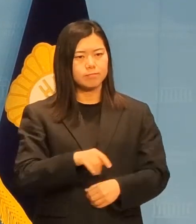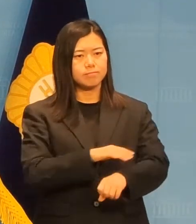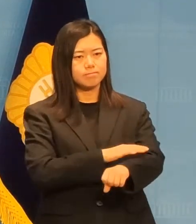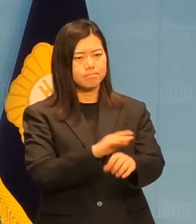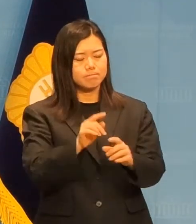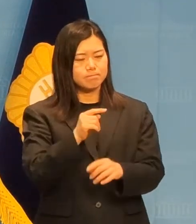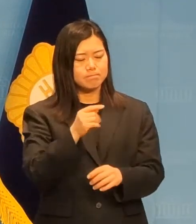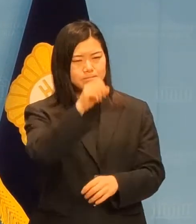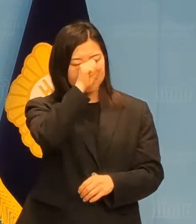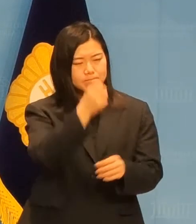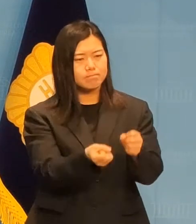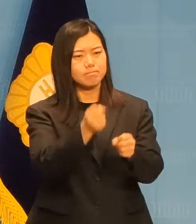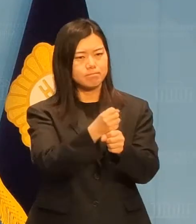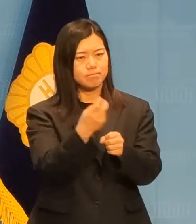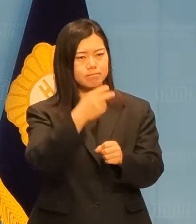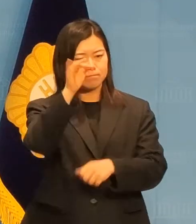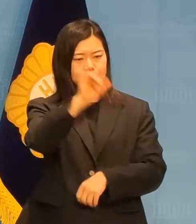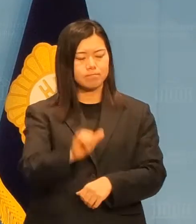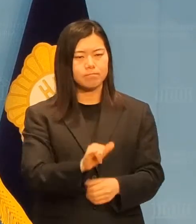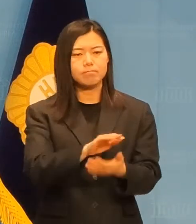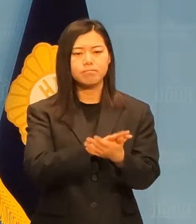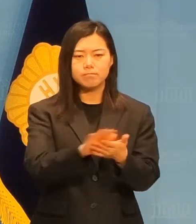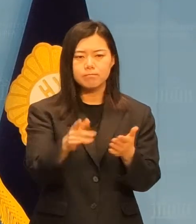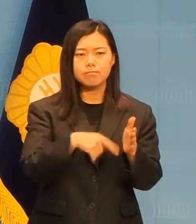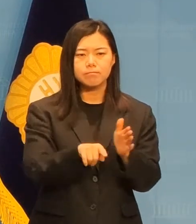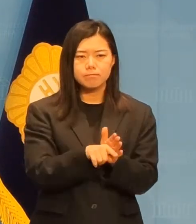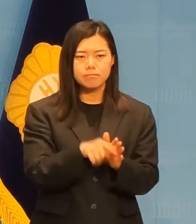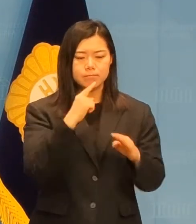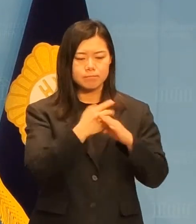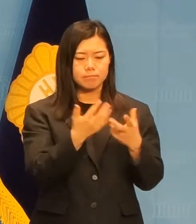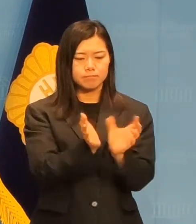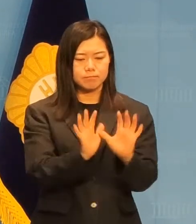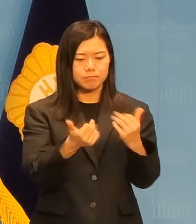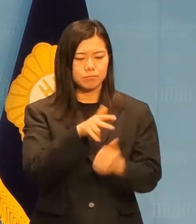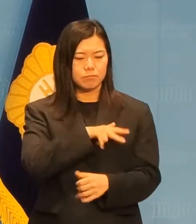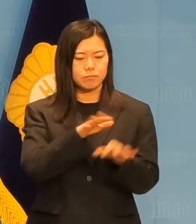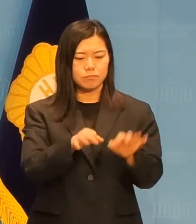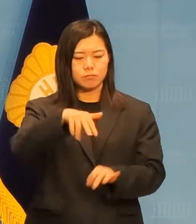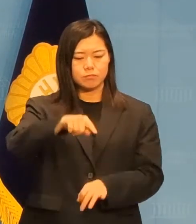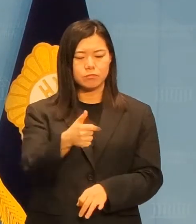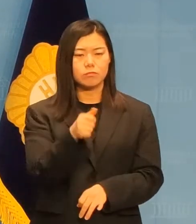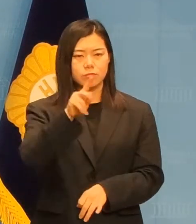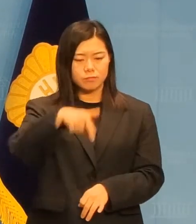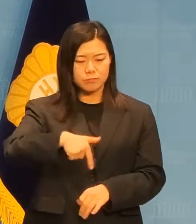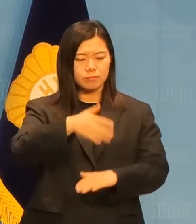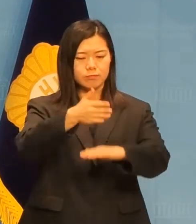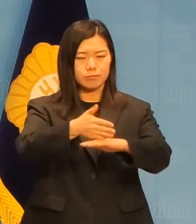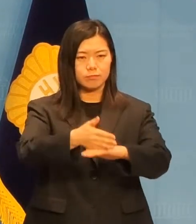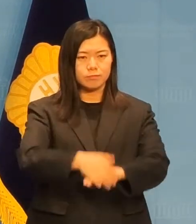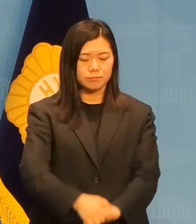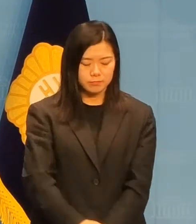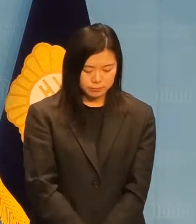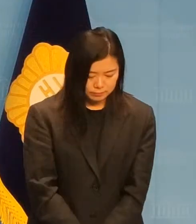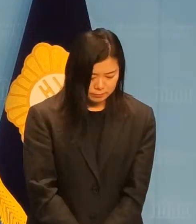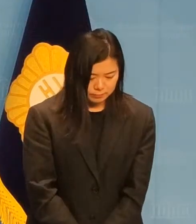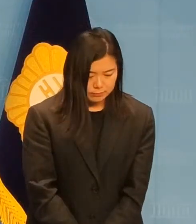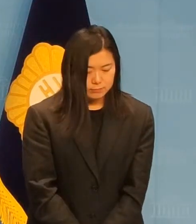복원과 한반도 평화를 기원하는 더불어민주당 국회의원 김준혁. 감사합니다.